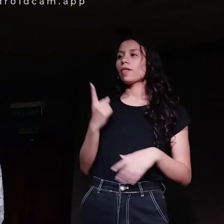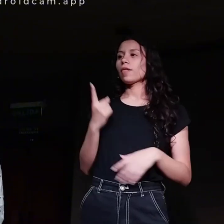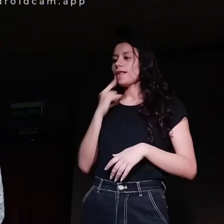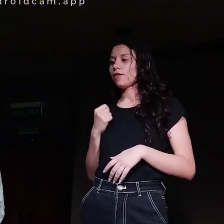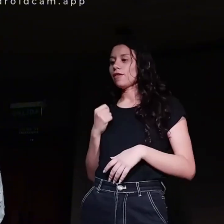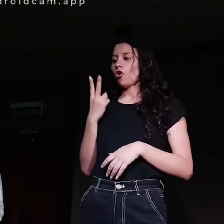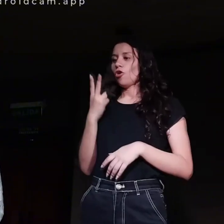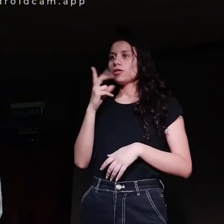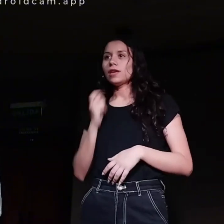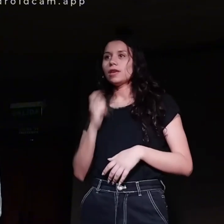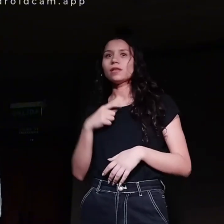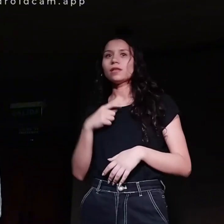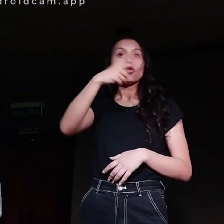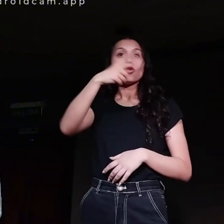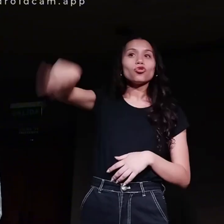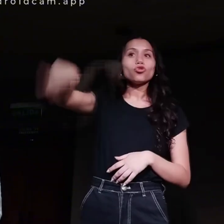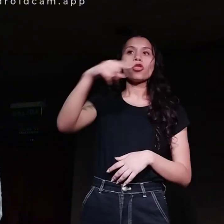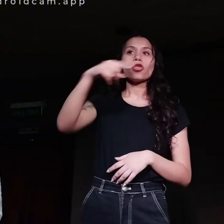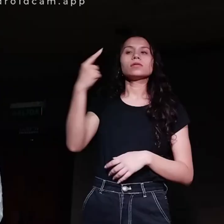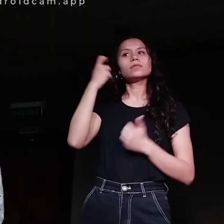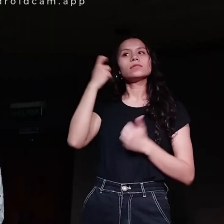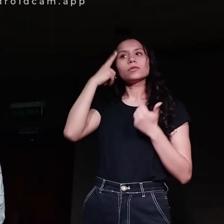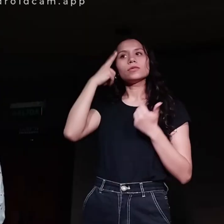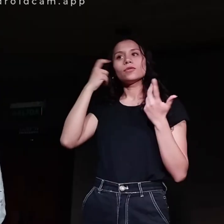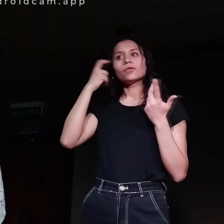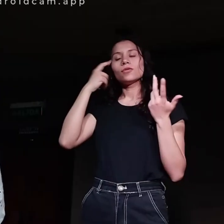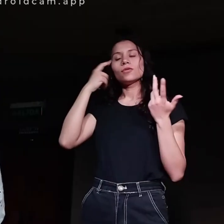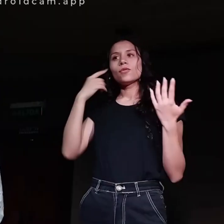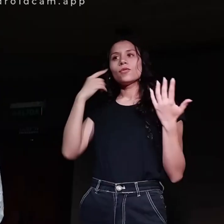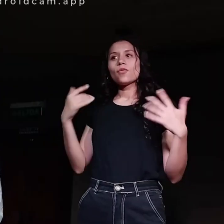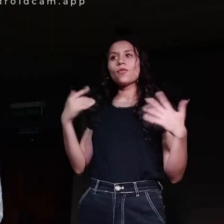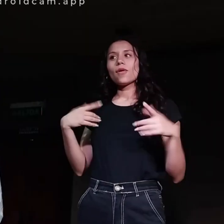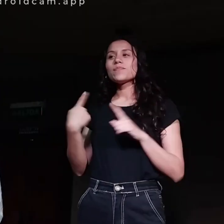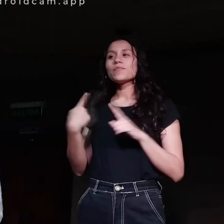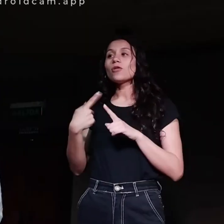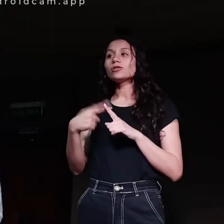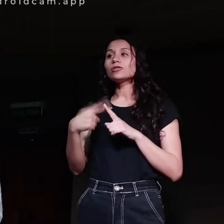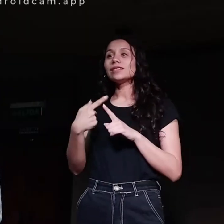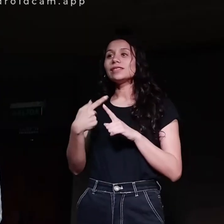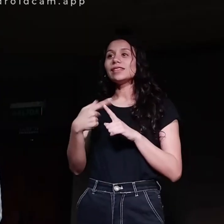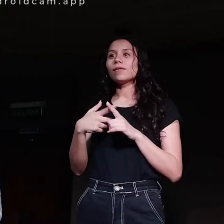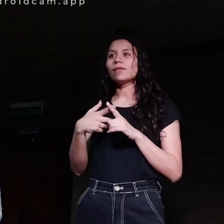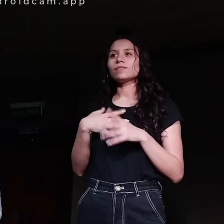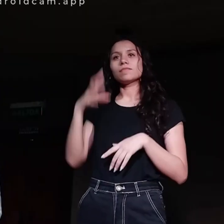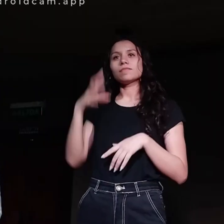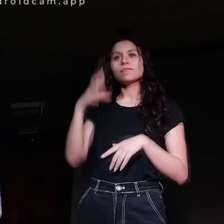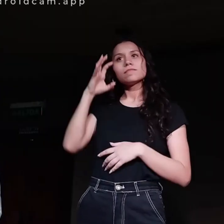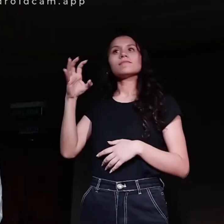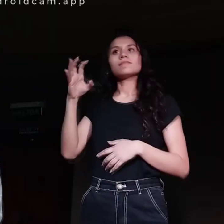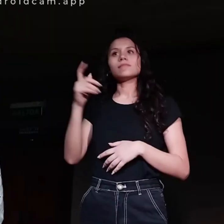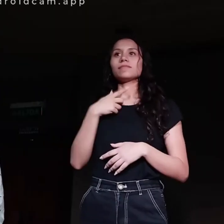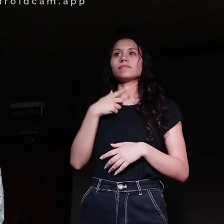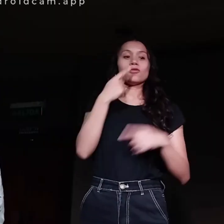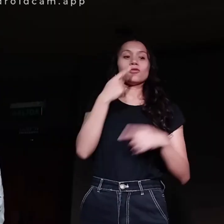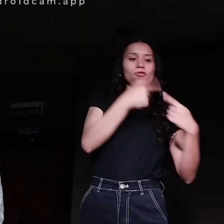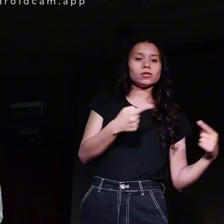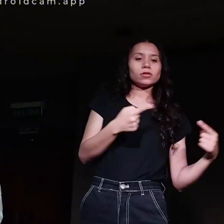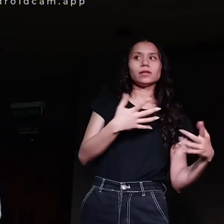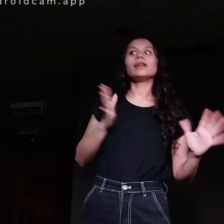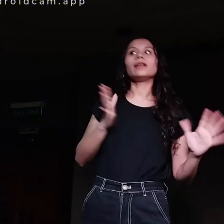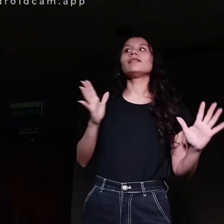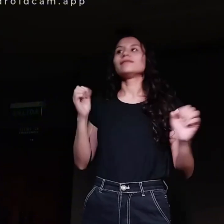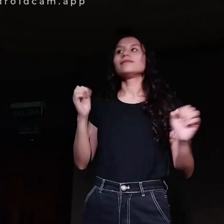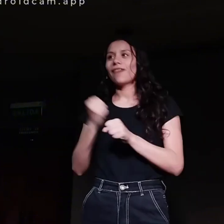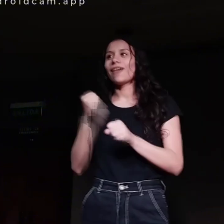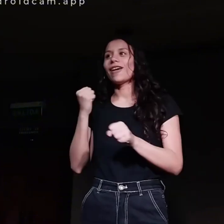un montón. Así que eso estuvo muy bueno. Nos llevamos muy buenas cosas, tenemos muy buenas cosas y mucho trabajo.